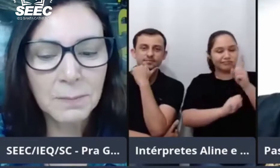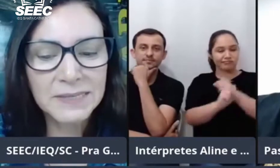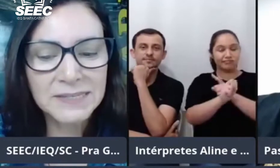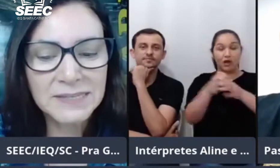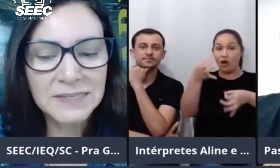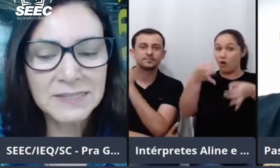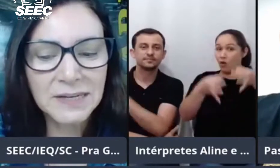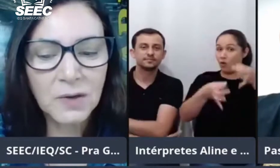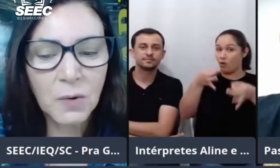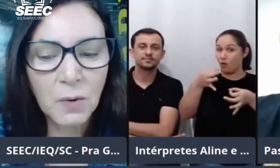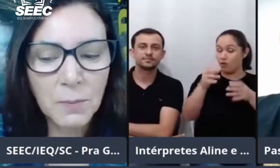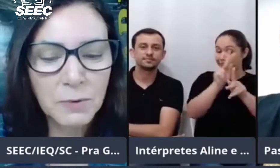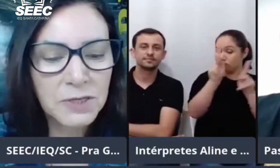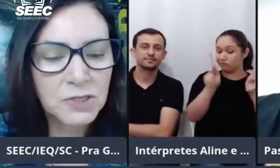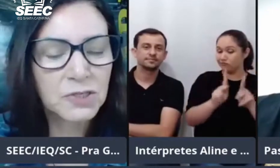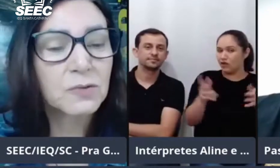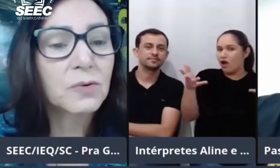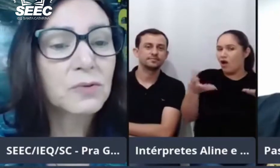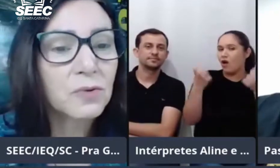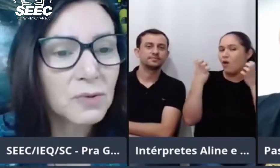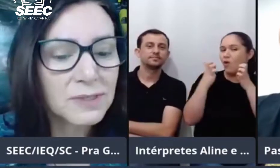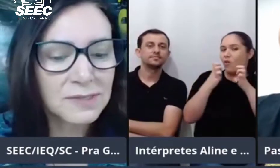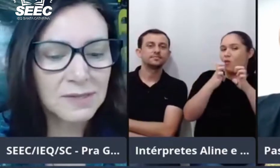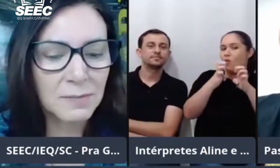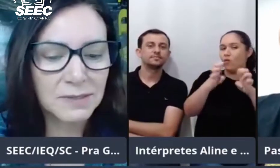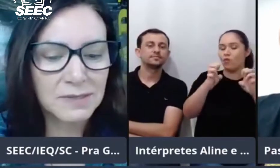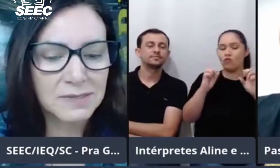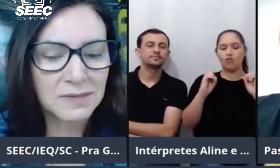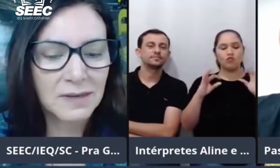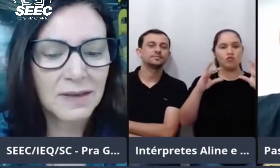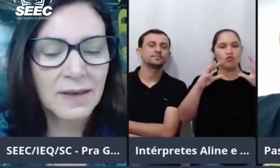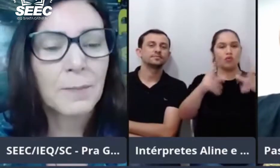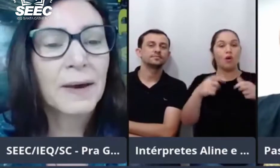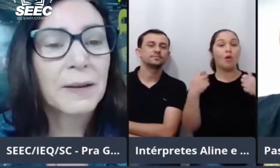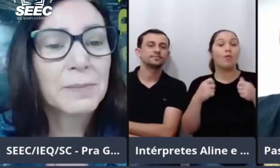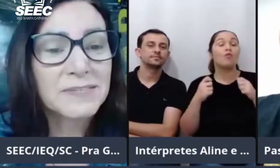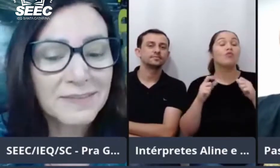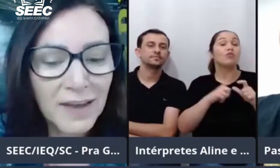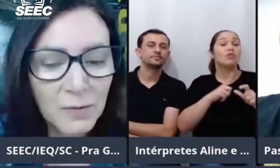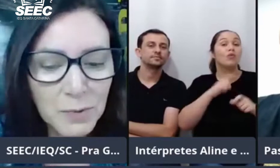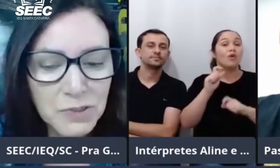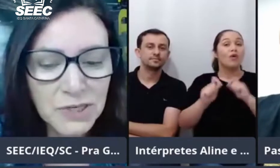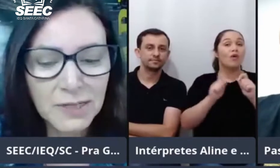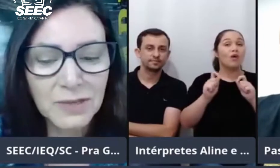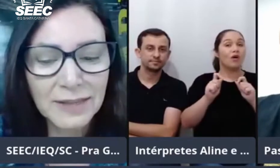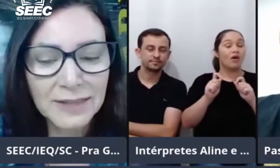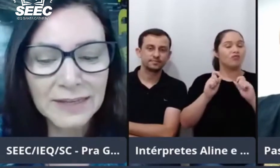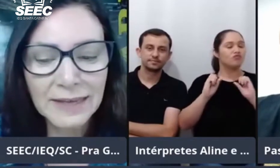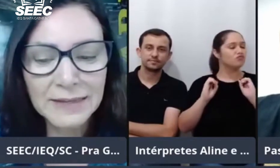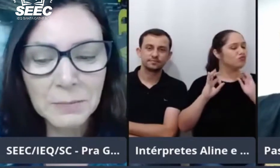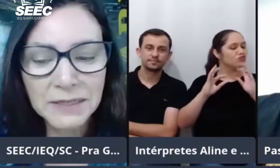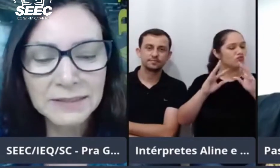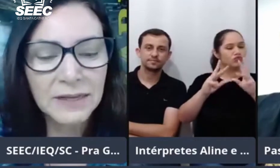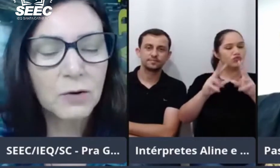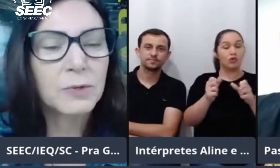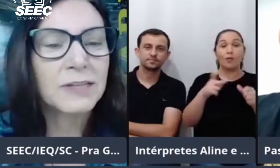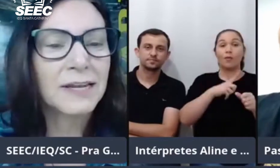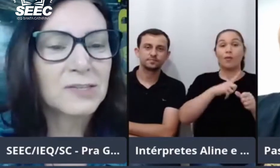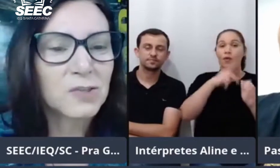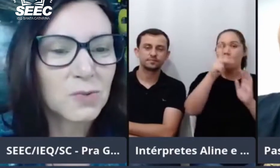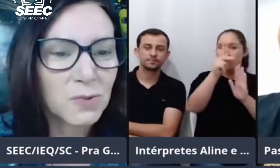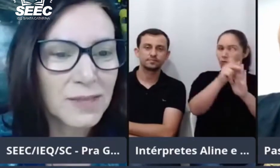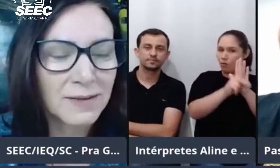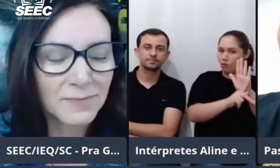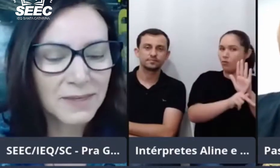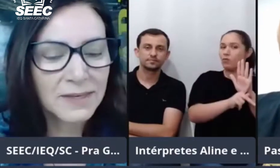integral precisa ser comprometido com todas as demandas. Para apresentar um projeto que atende à demanda da